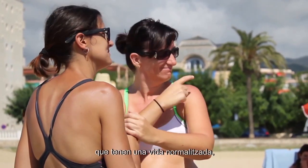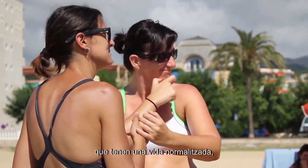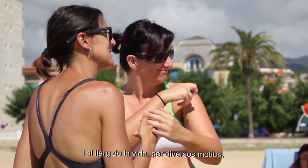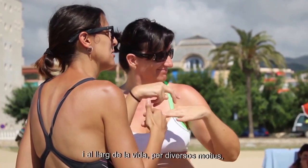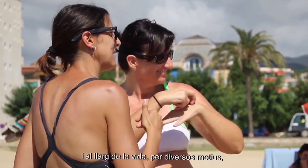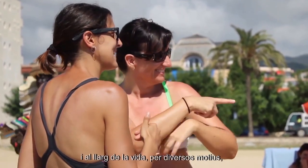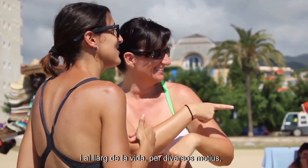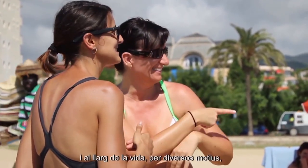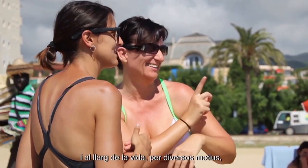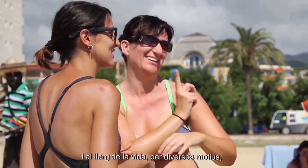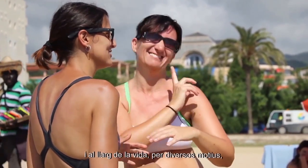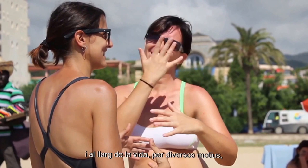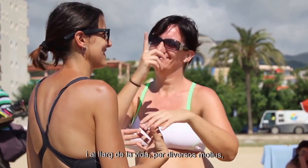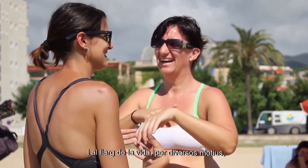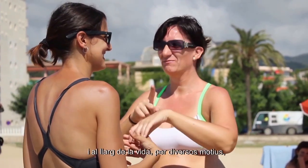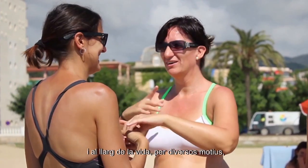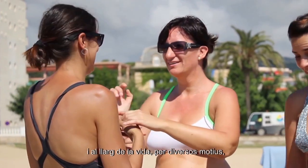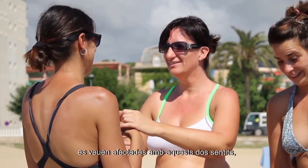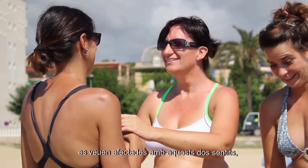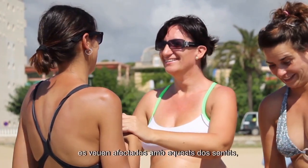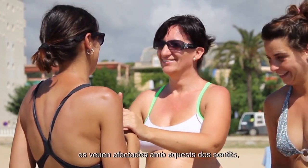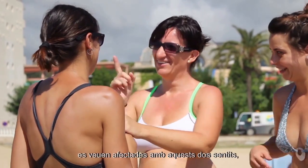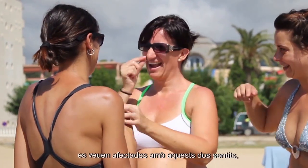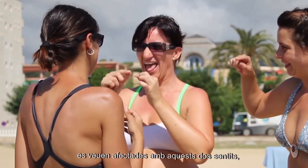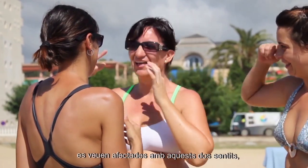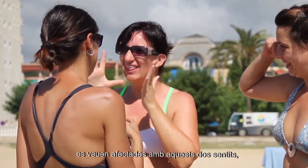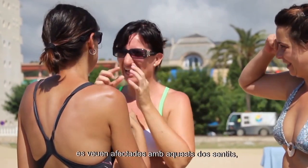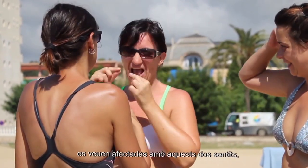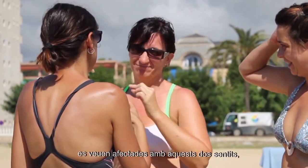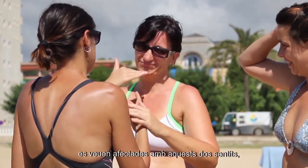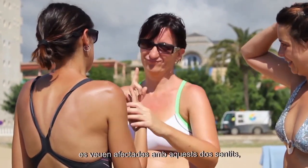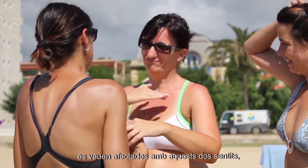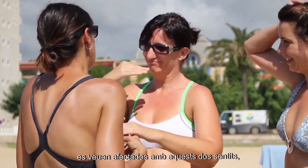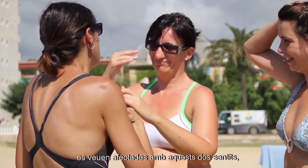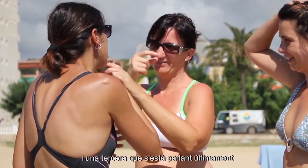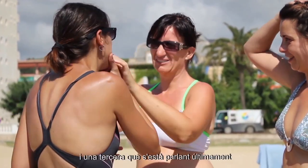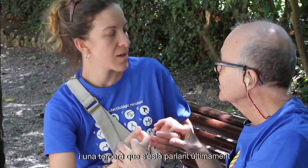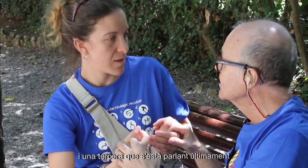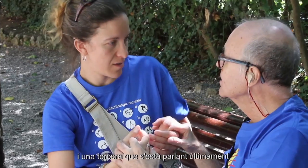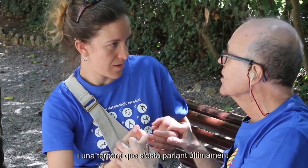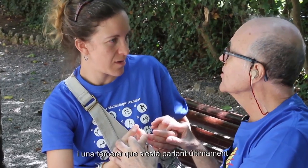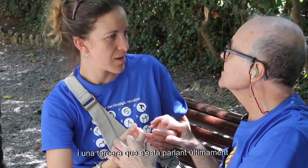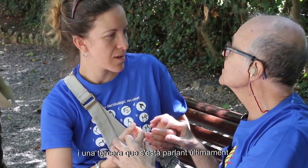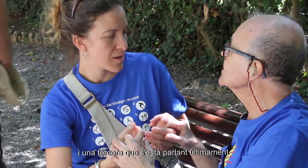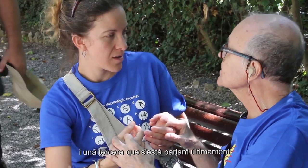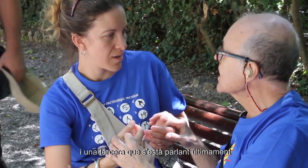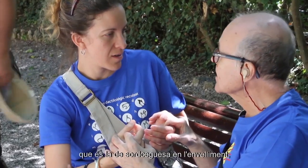normalitzada i al llarg de la vida, per diversos motius, es veuen afectades també amb aquests dos sentits, i una tercera que s'està parlant últimament, que és la